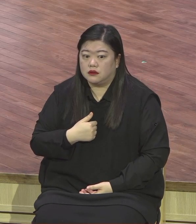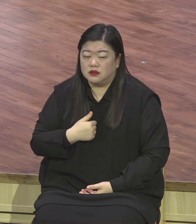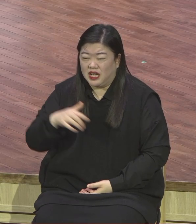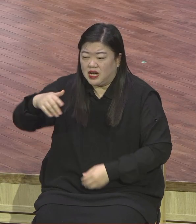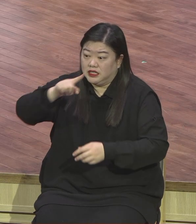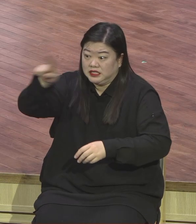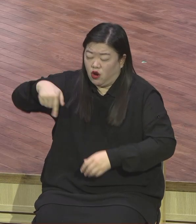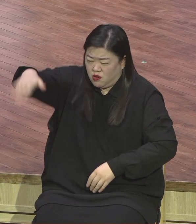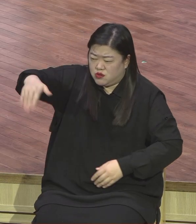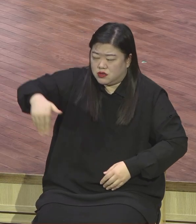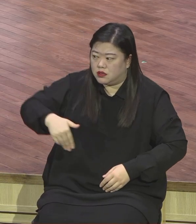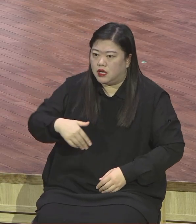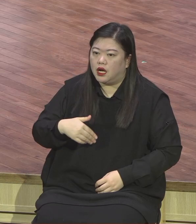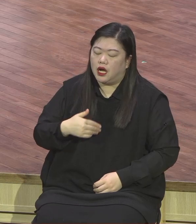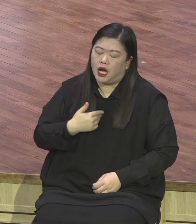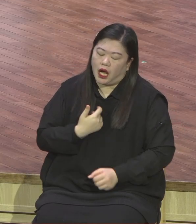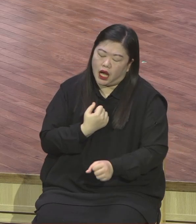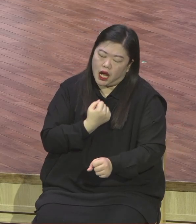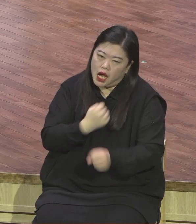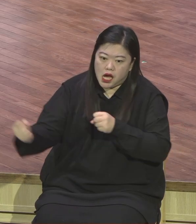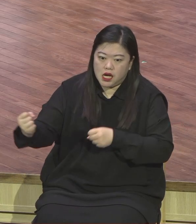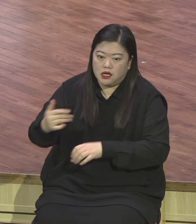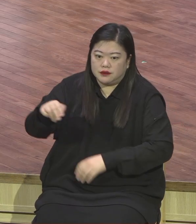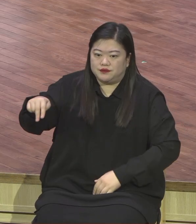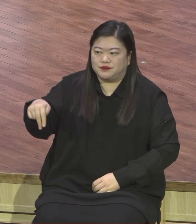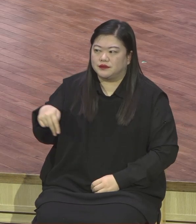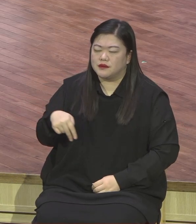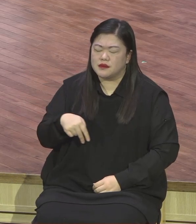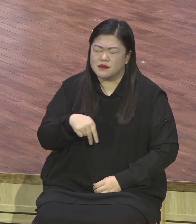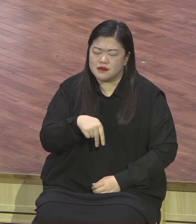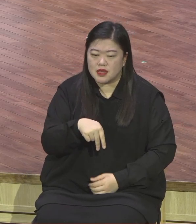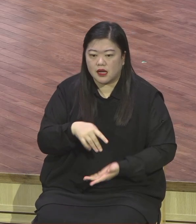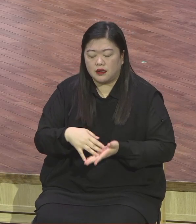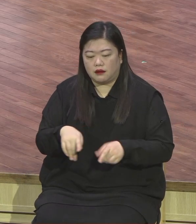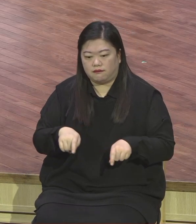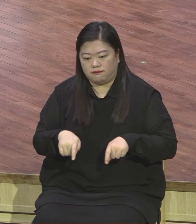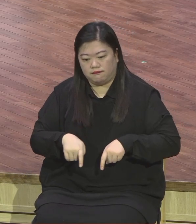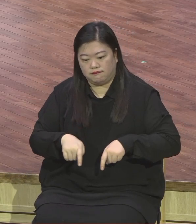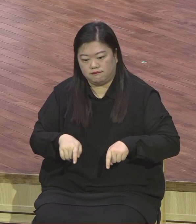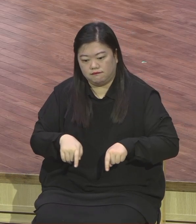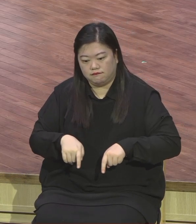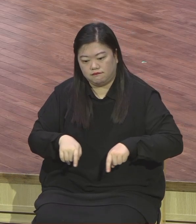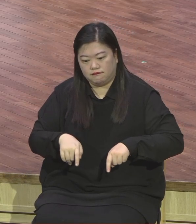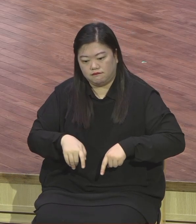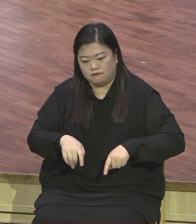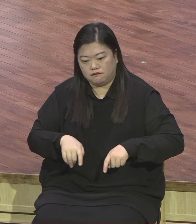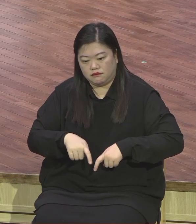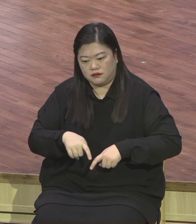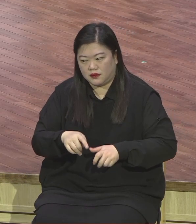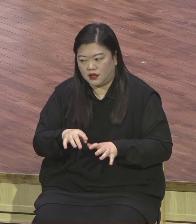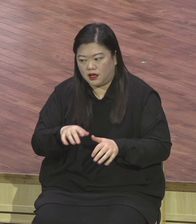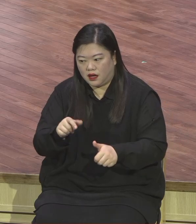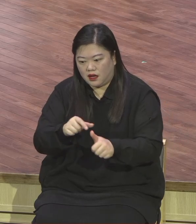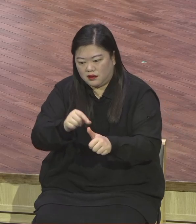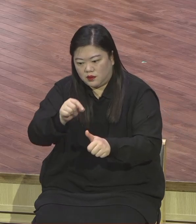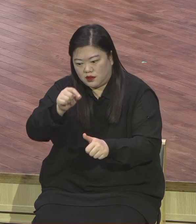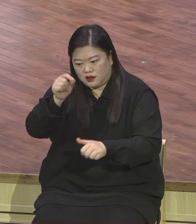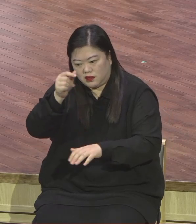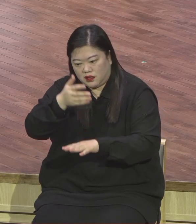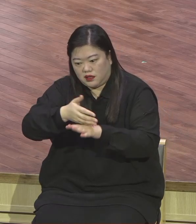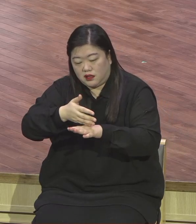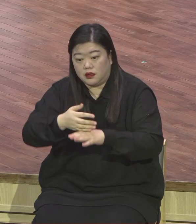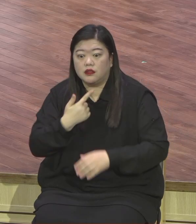그렇게 연약한 내가 그 직분을 떠밀려가지고 막 떠밀려가 어쩔 수 없이 받았는데